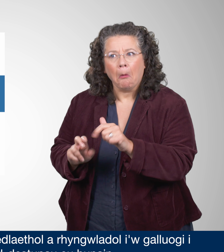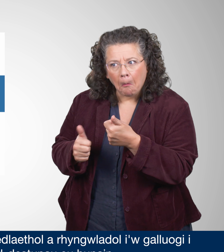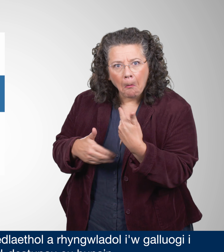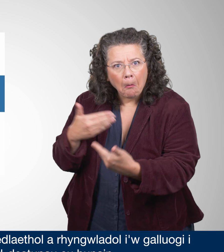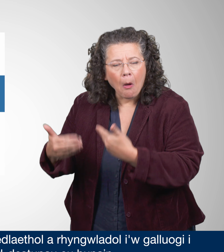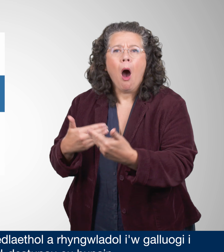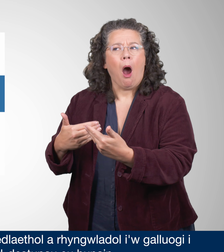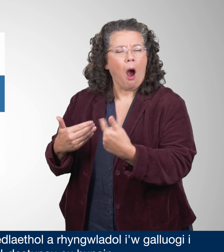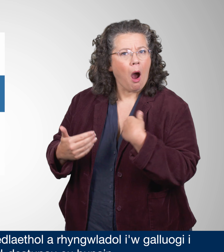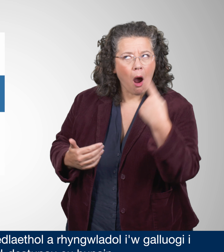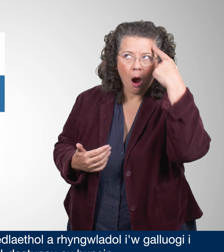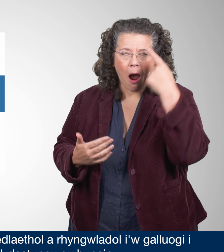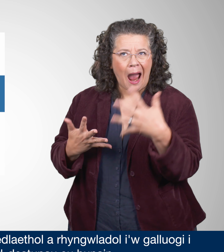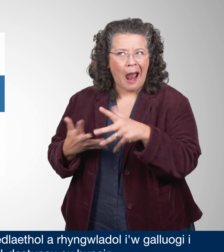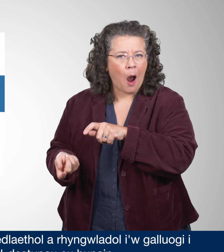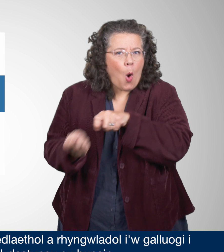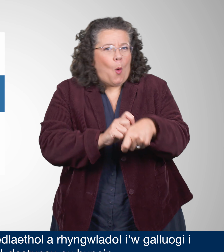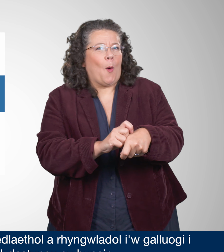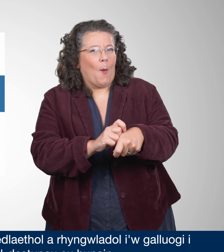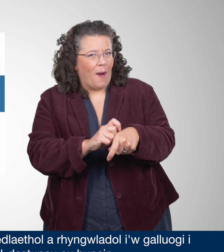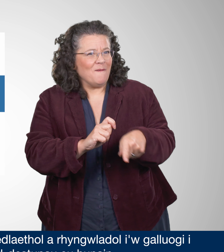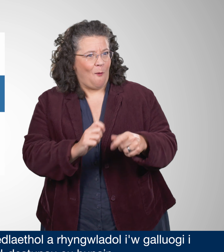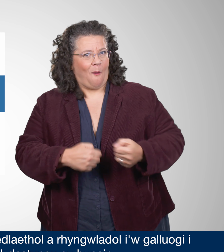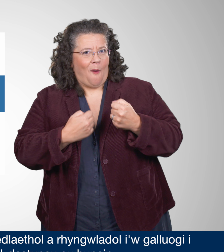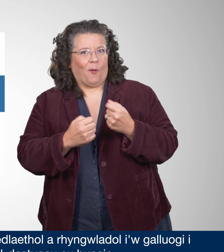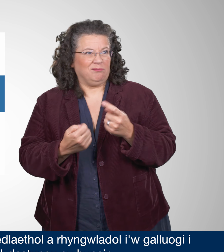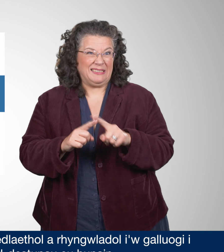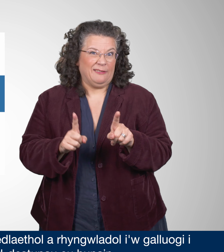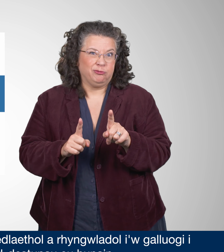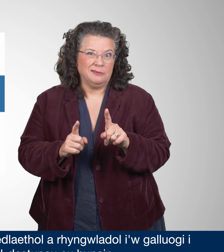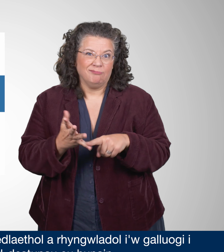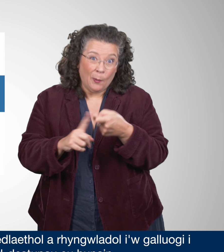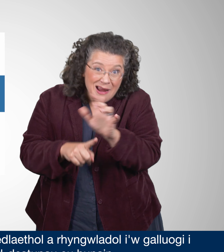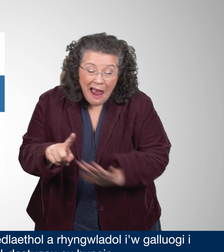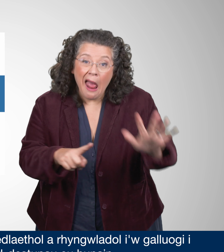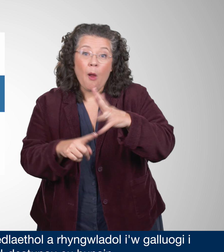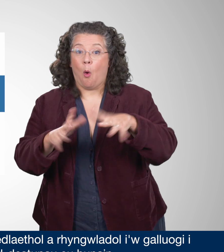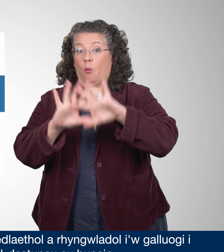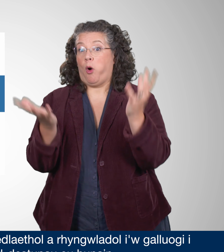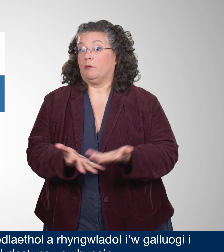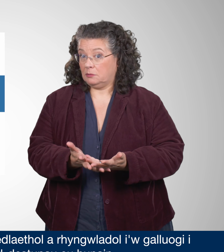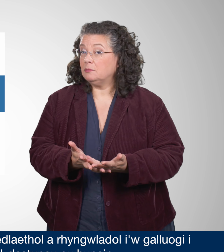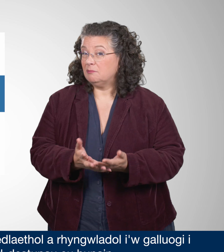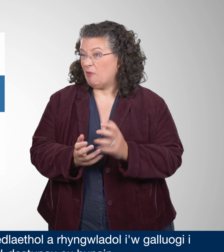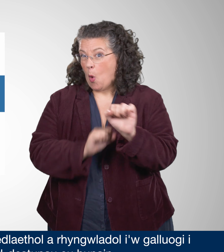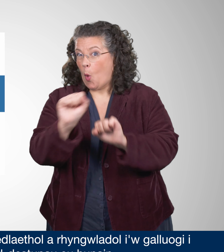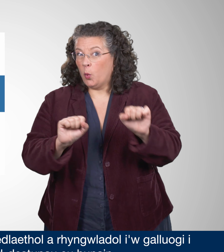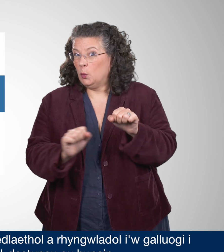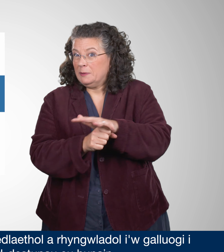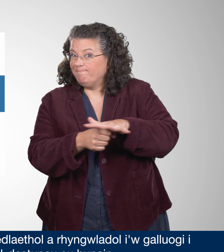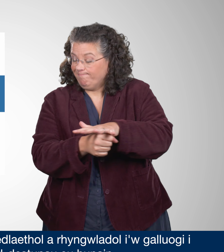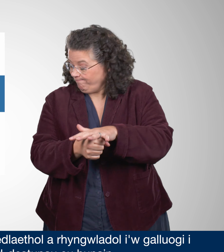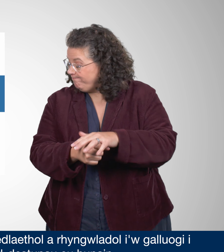I'w galluogi i archwilio'r gwaith yn eu cyd-destunau eu